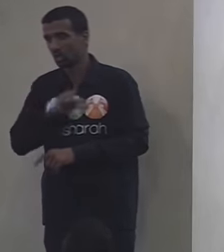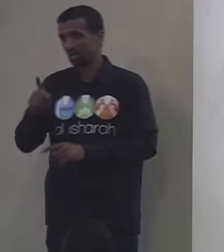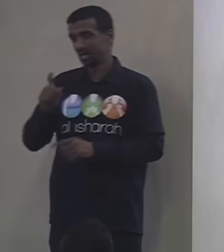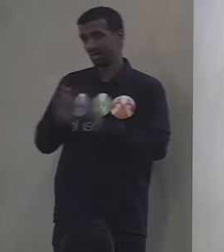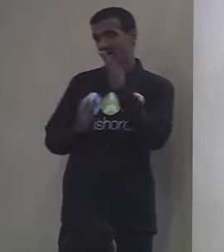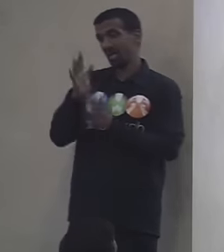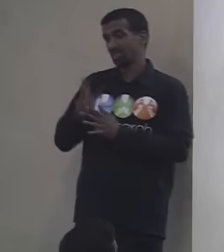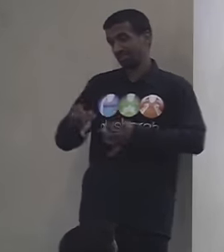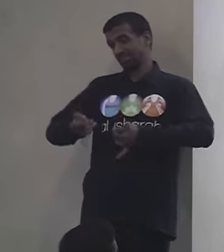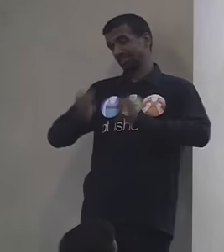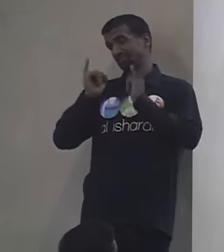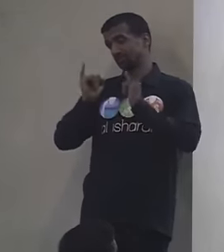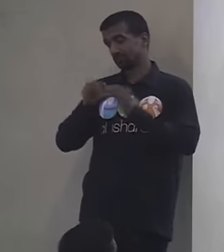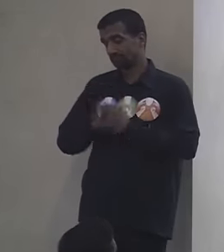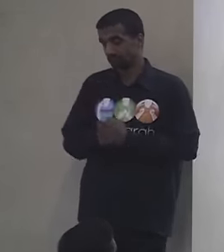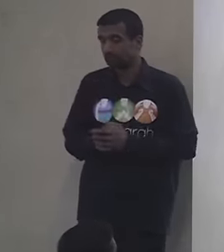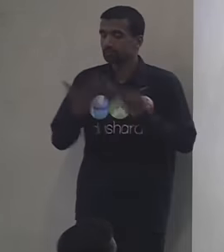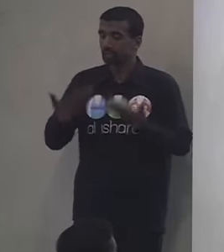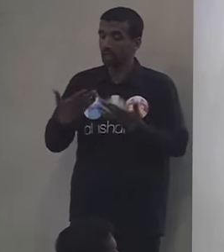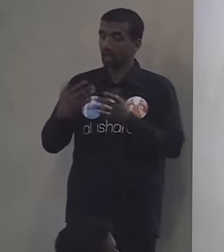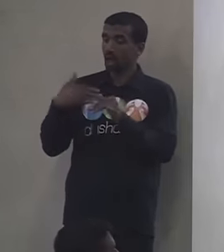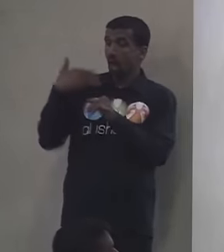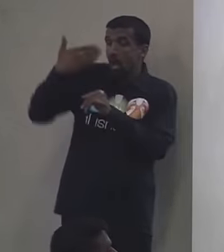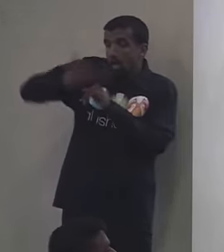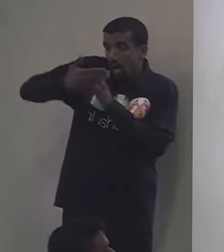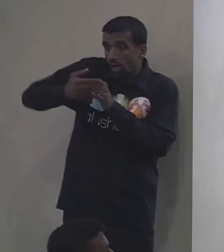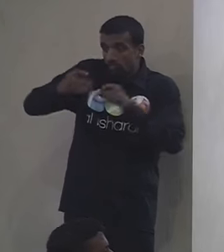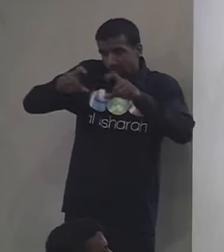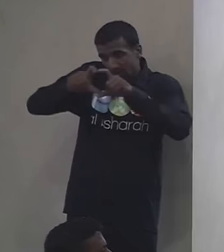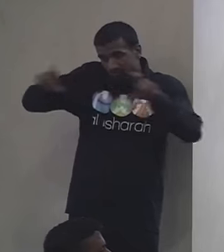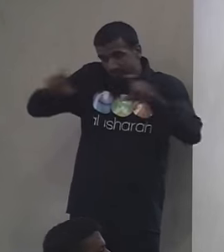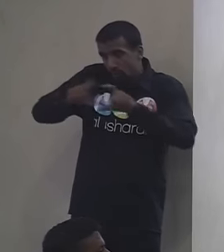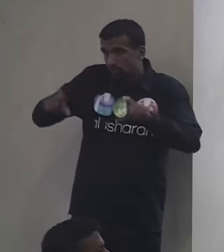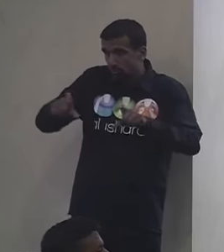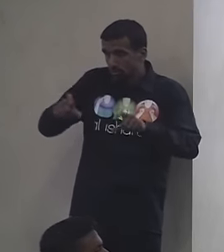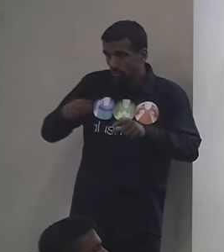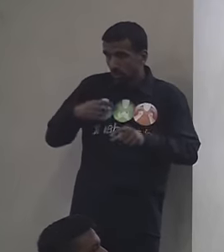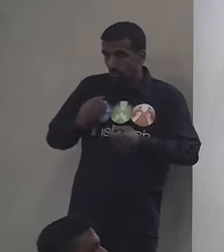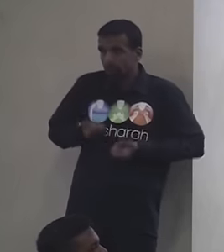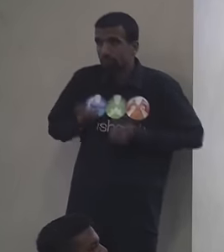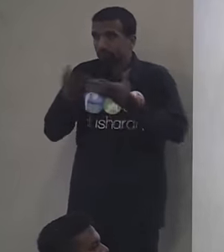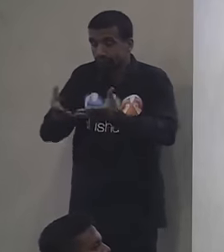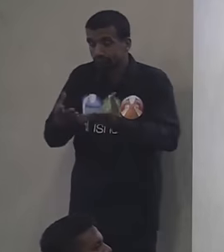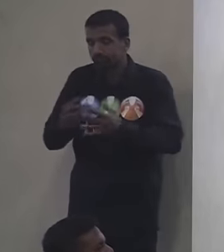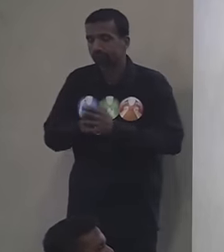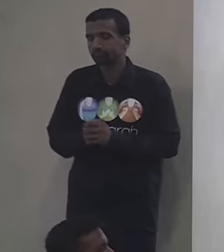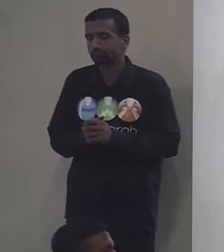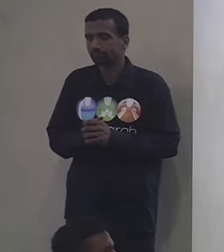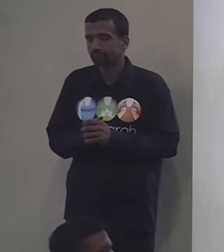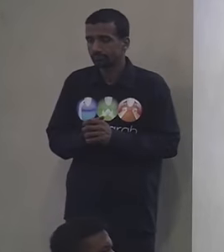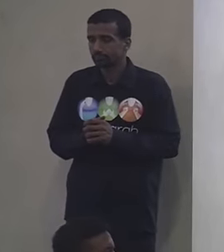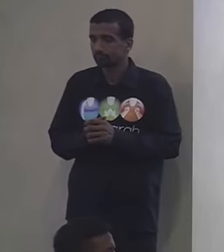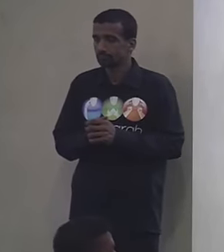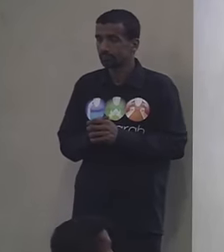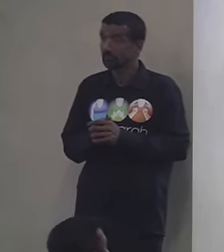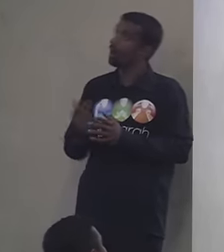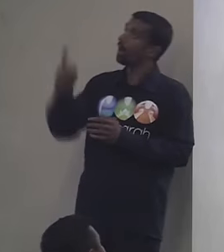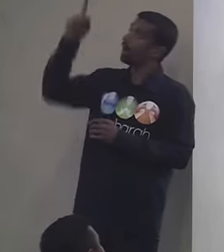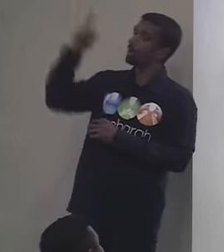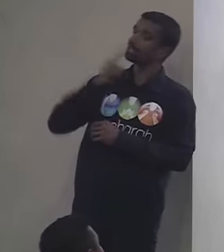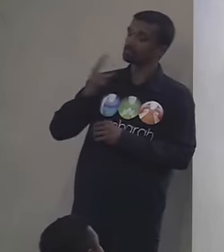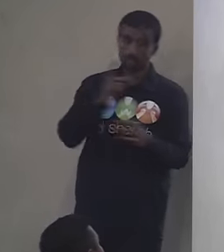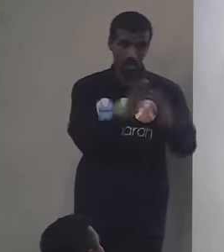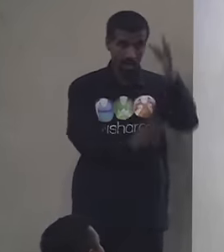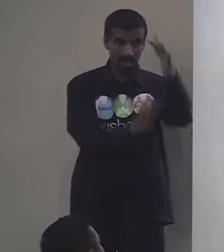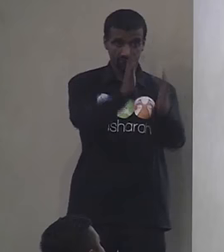The last ayah of the surah, ثُمَّ لَتُسْأَلُنَّ يَوْمَئِذٍ عَنِ النَّعِيمِ. Then after all of that, now they're staring at the fire. They're staring